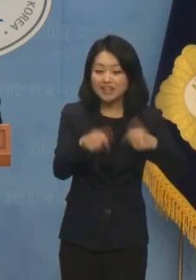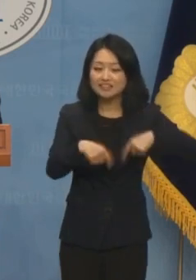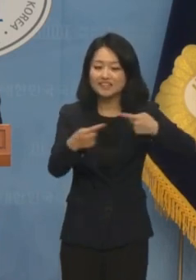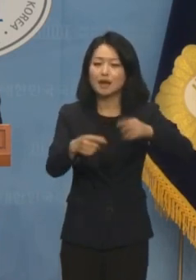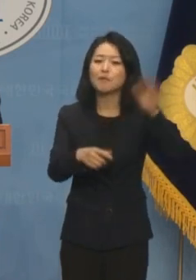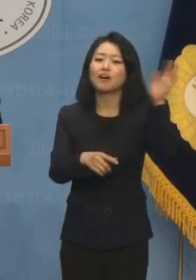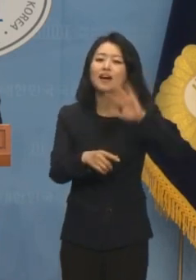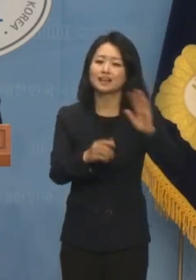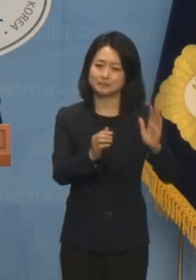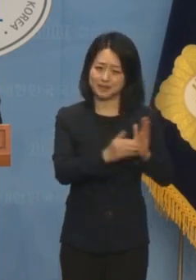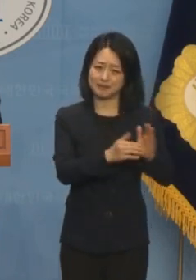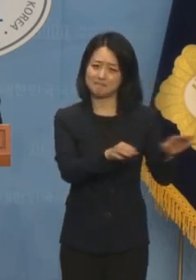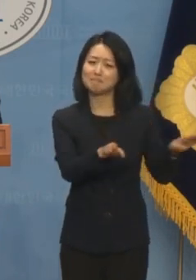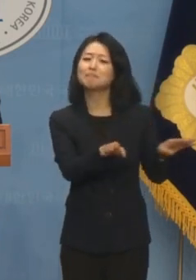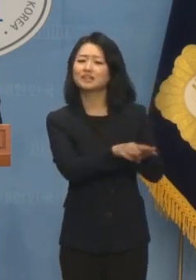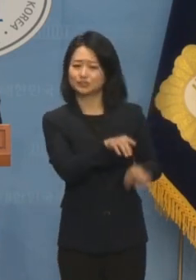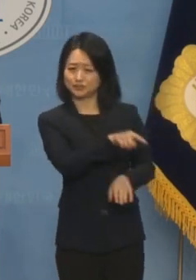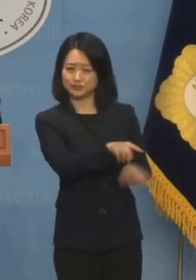비추지 않았습니다.